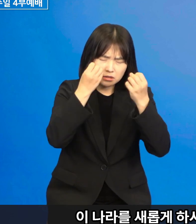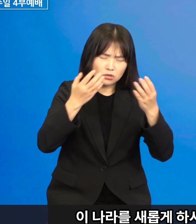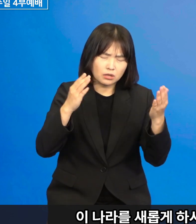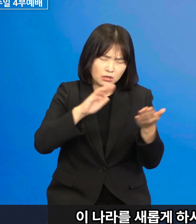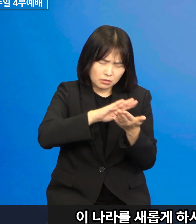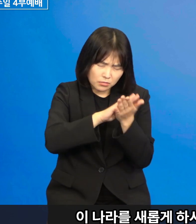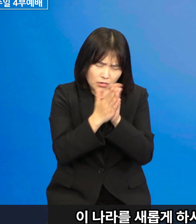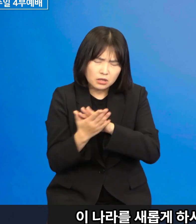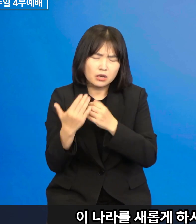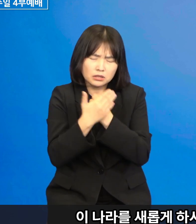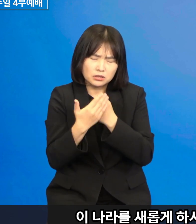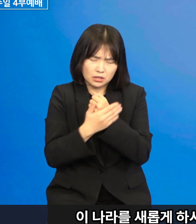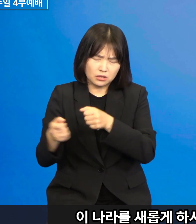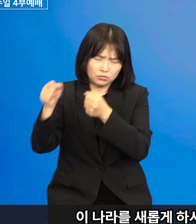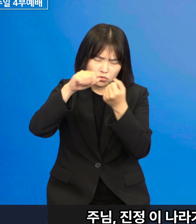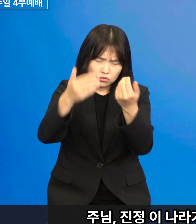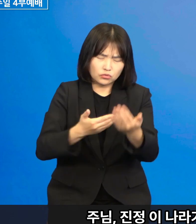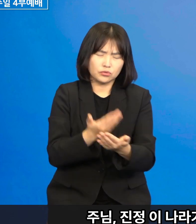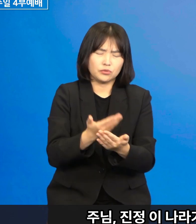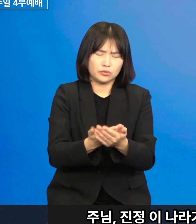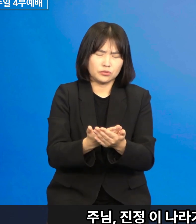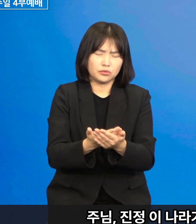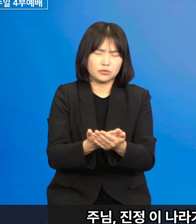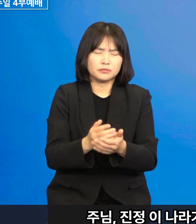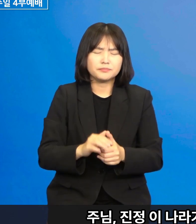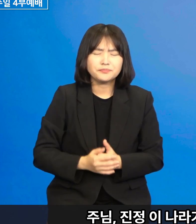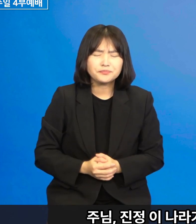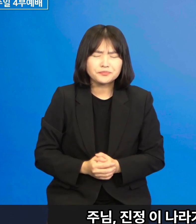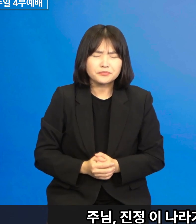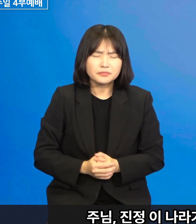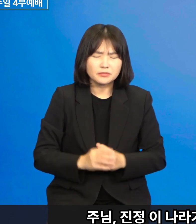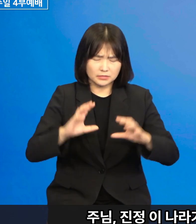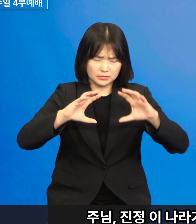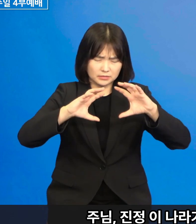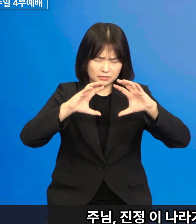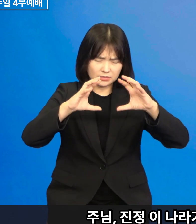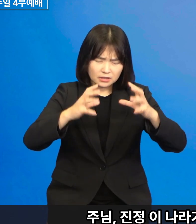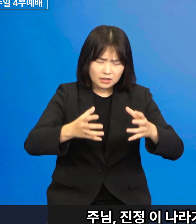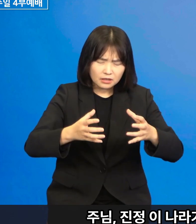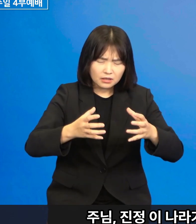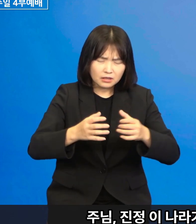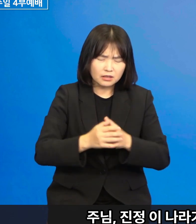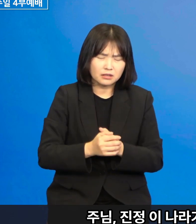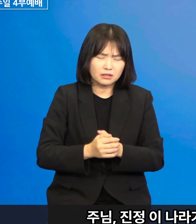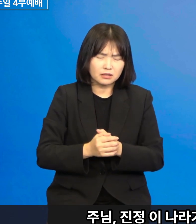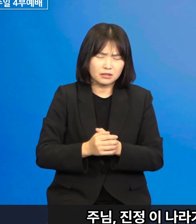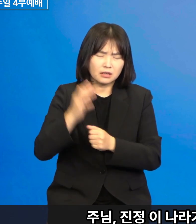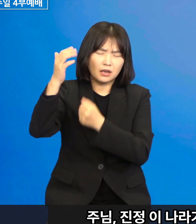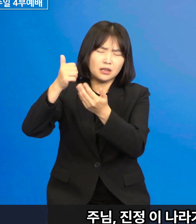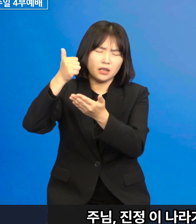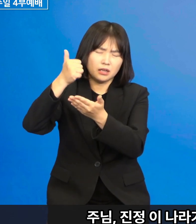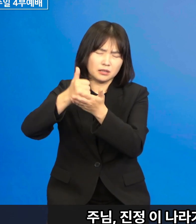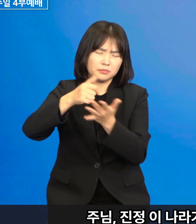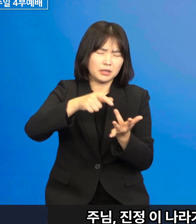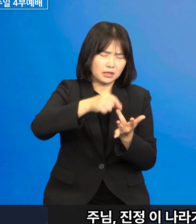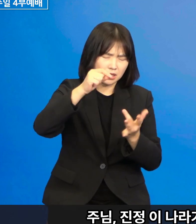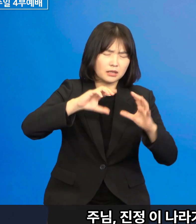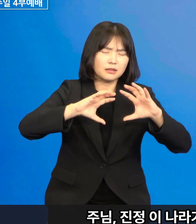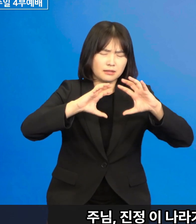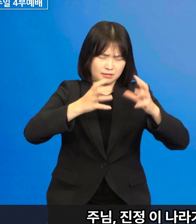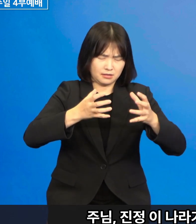부어 주시옵소서. 주님, 진정 이 나라가 하나님의 택한